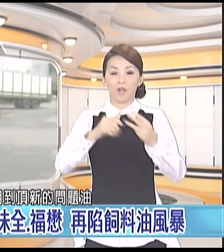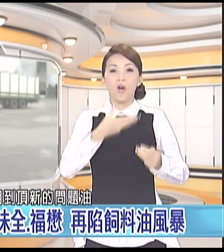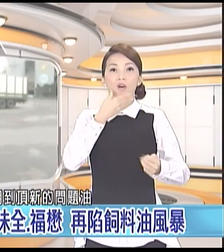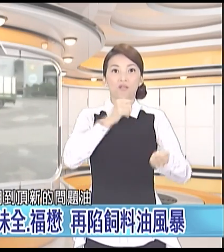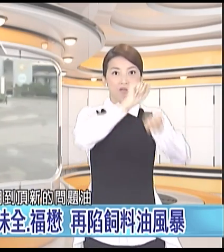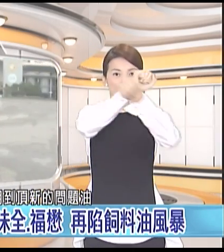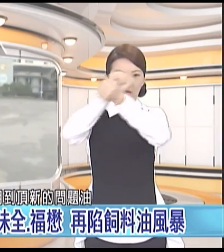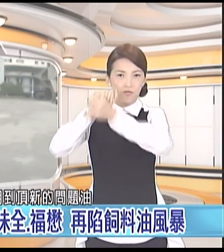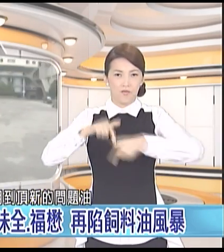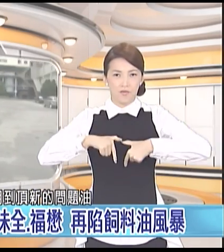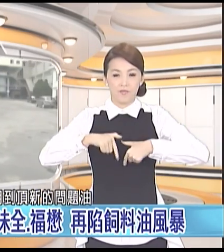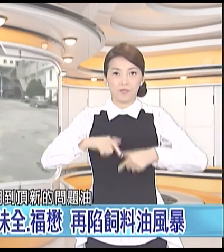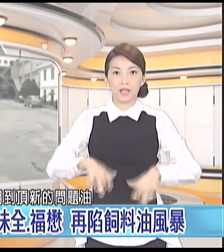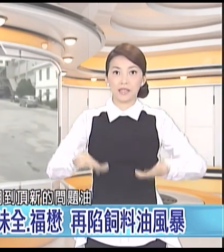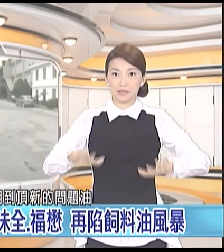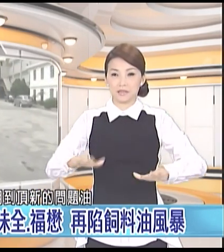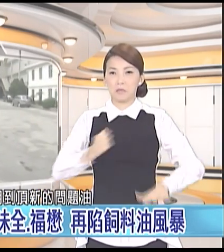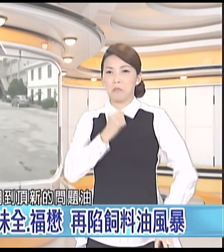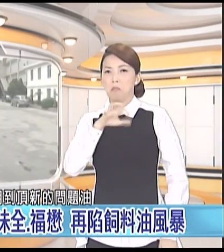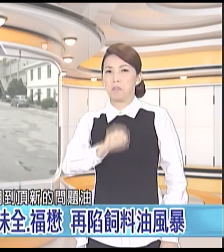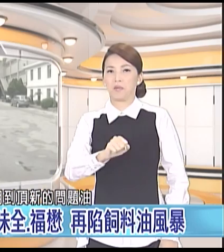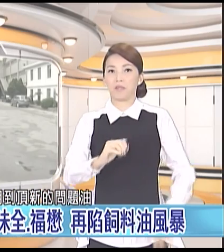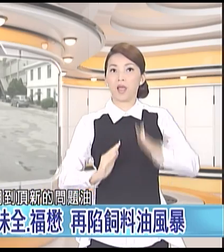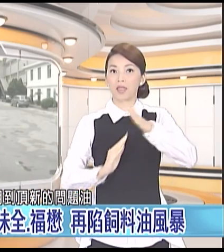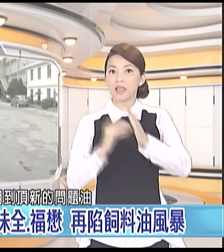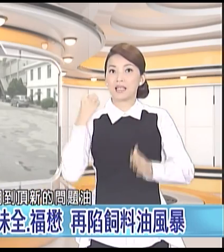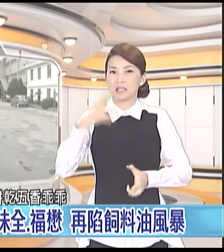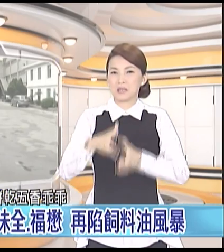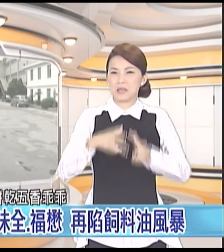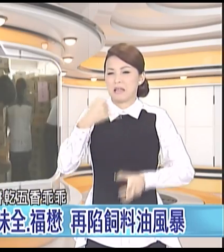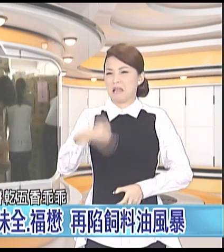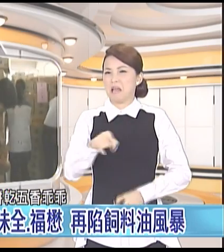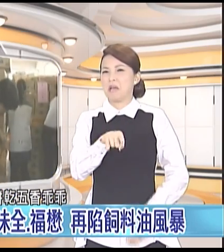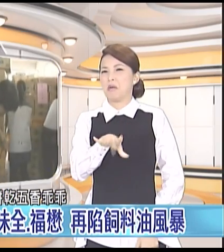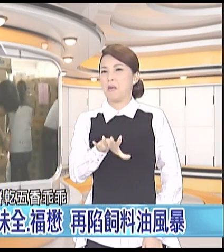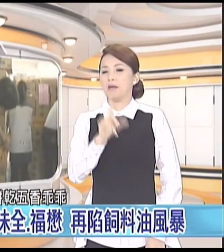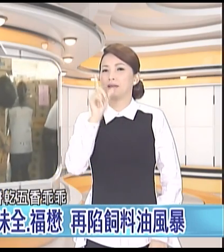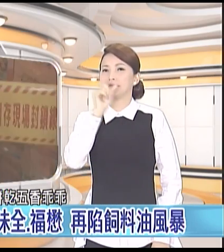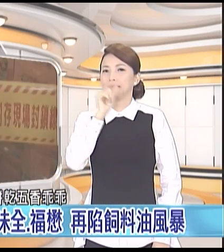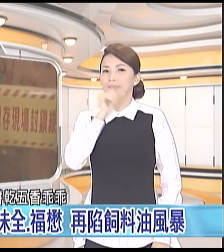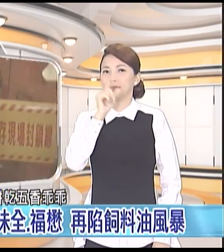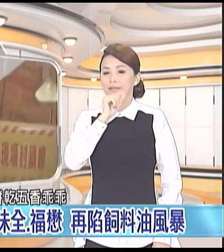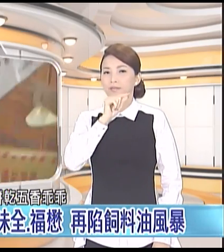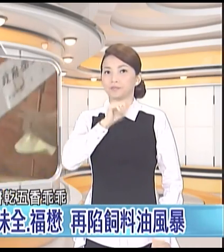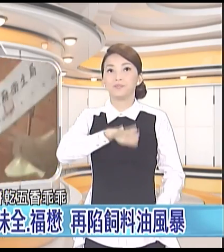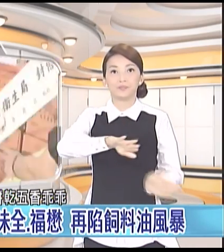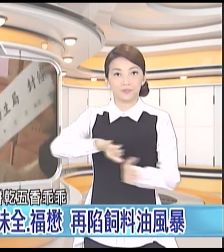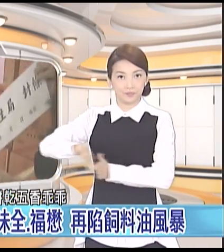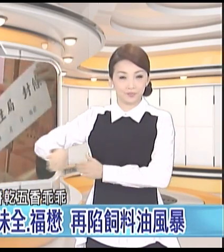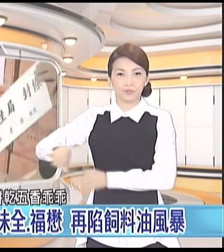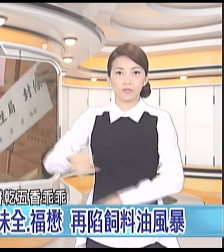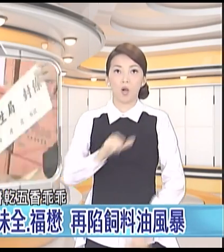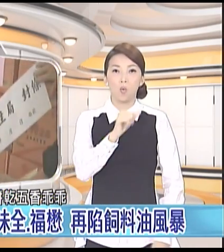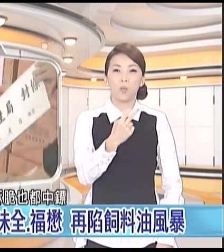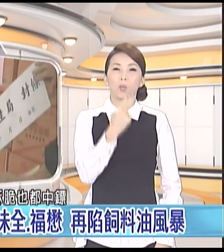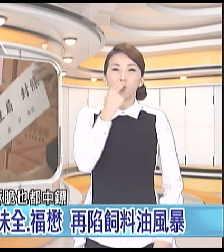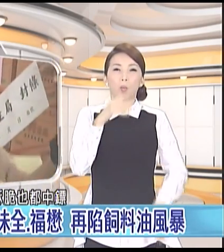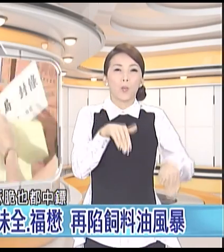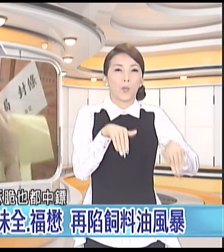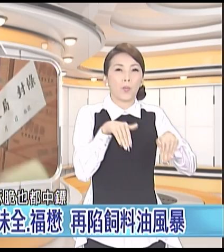到了顶新的问题油。而另外，知名的饼干五香乖乖和孔雀香酥